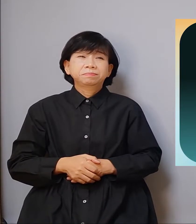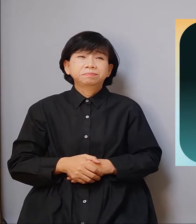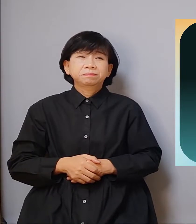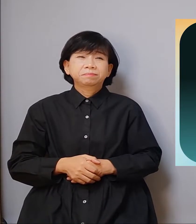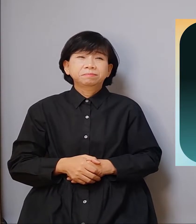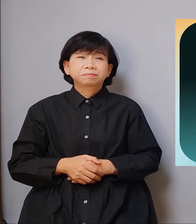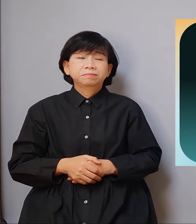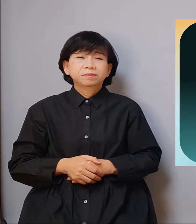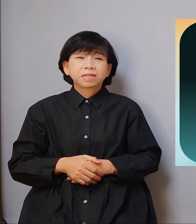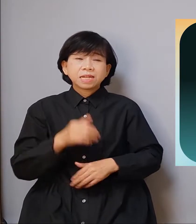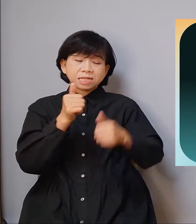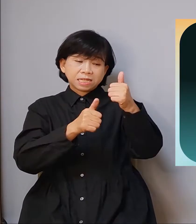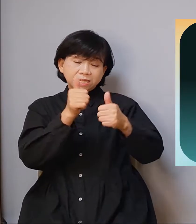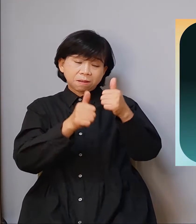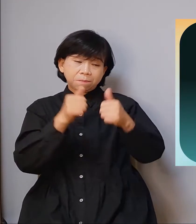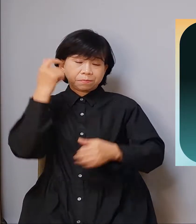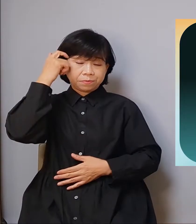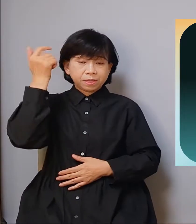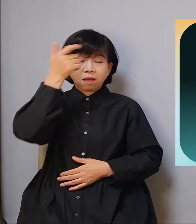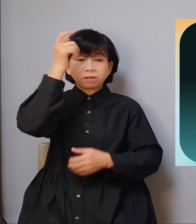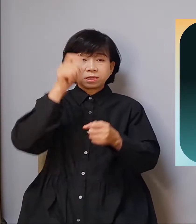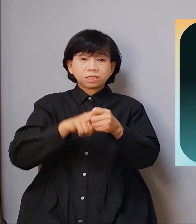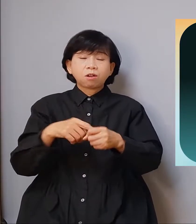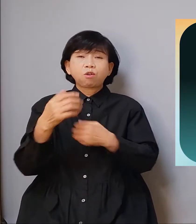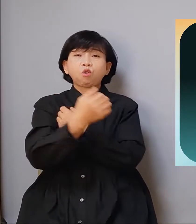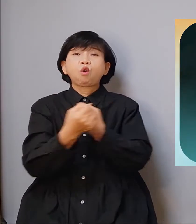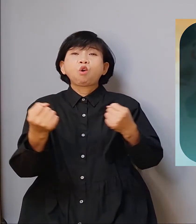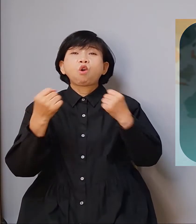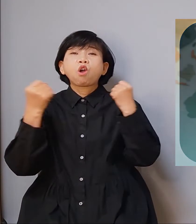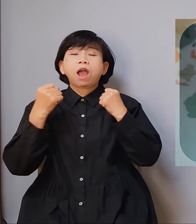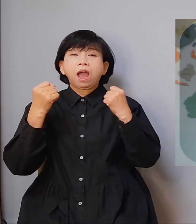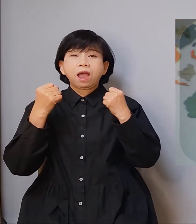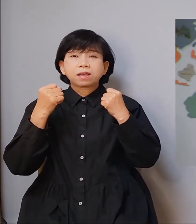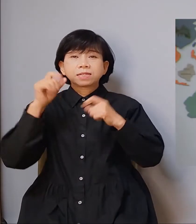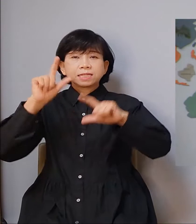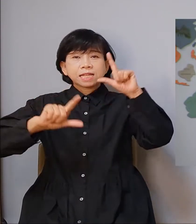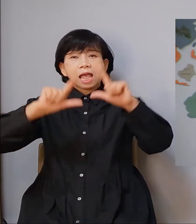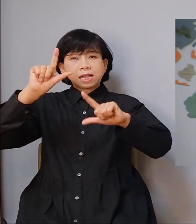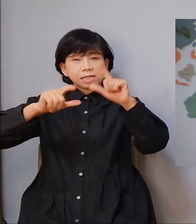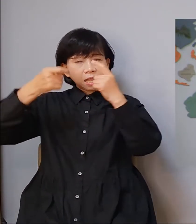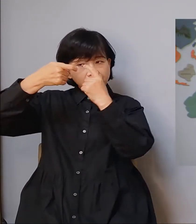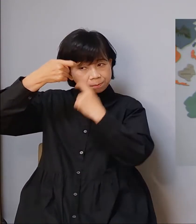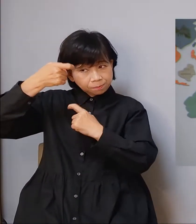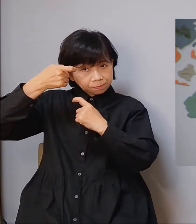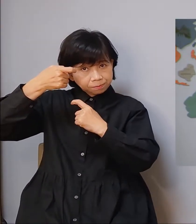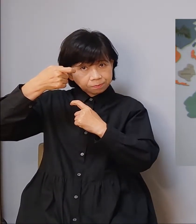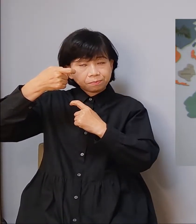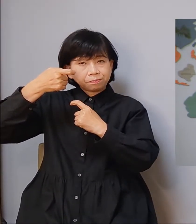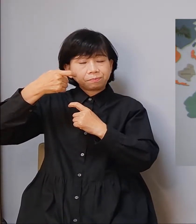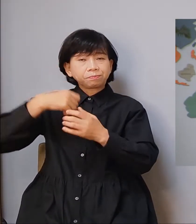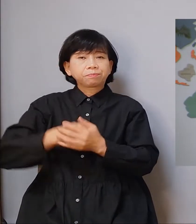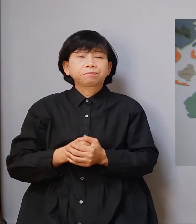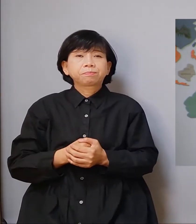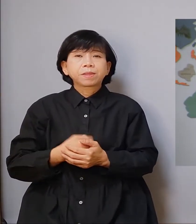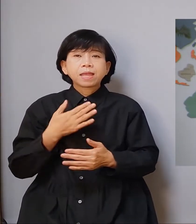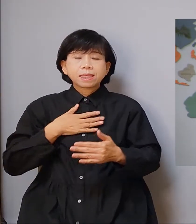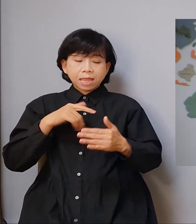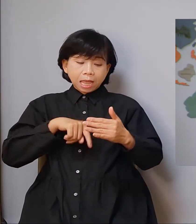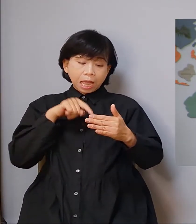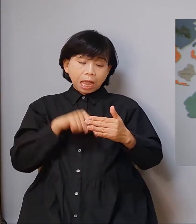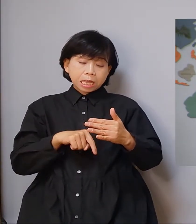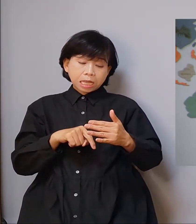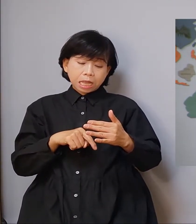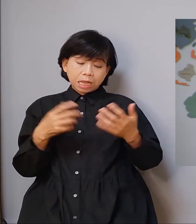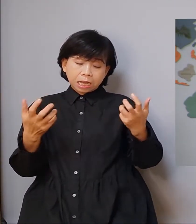되겠습니다. 시험은 우리의 영적 건강 상태를 확인시켜 줍니다. 내 안에 무엇이 가득 차 있는지